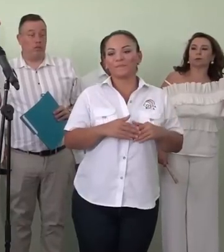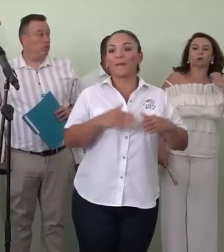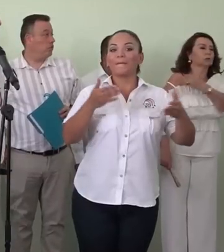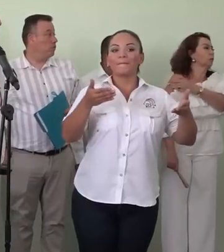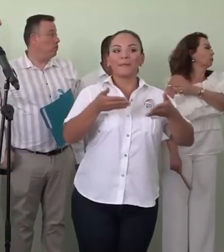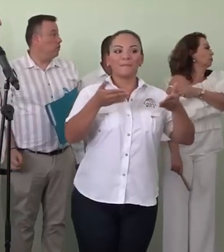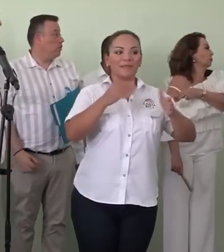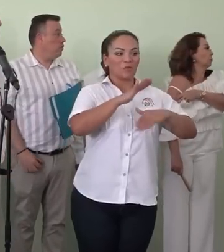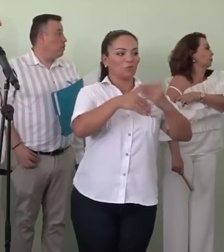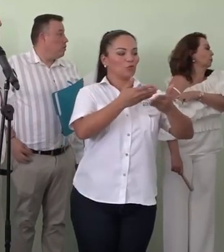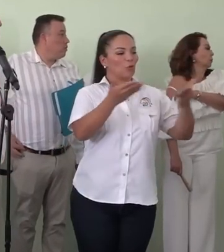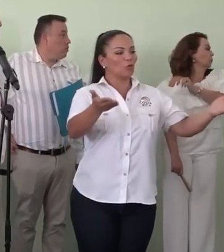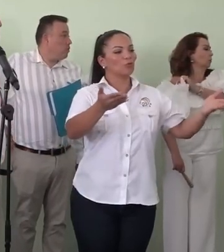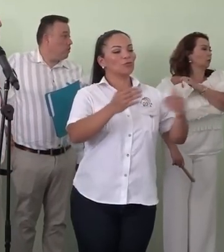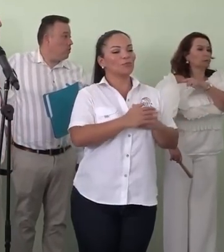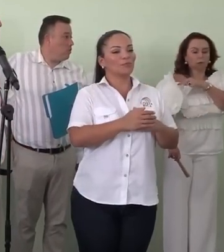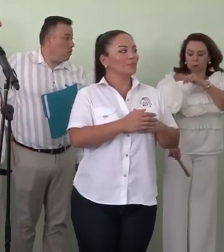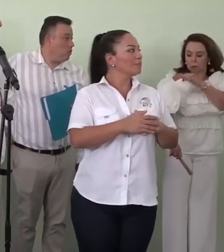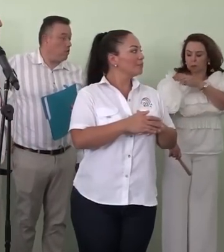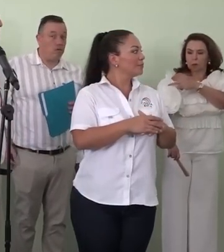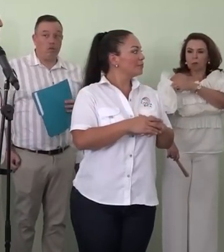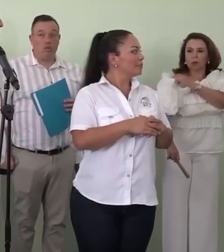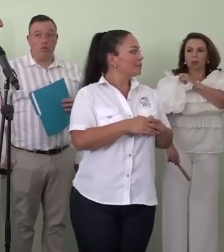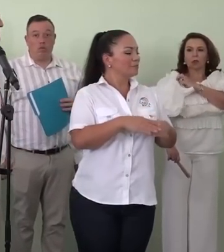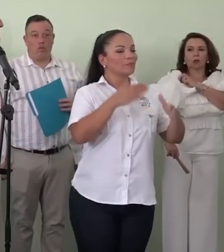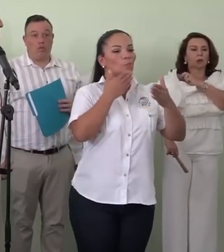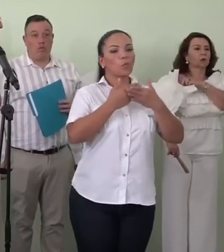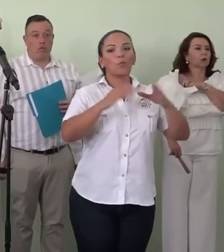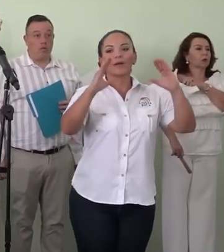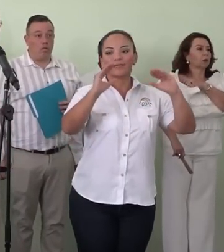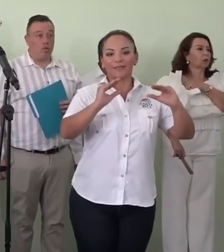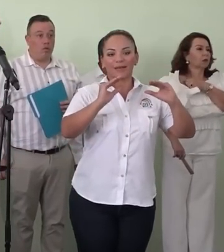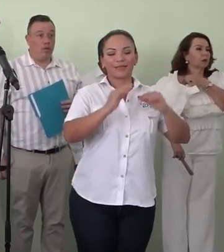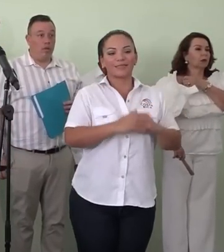Bienvenidos todos, muy buenas tardes.